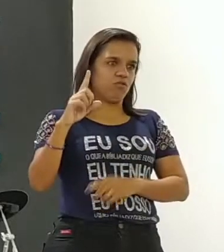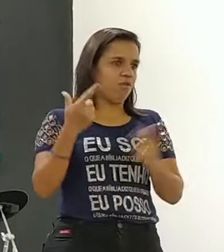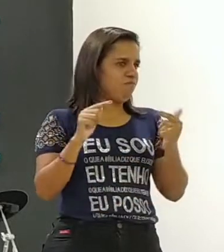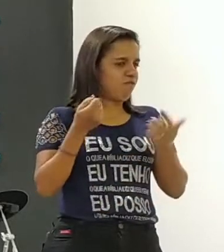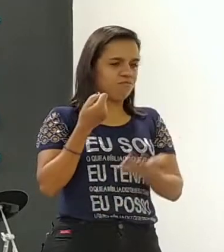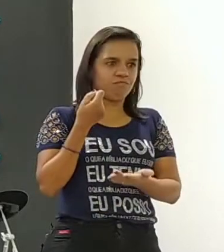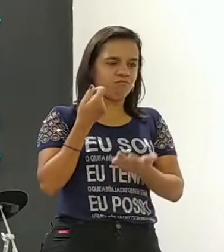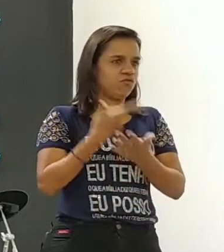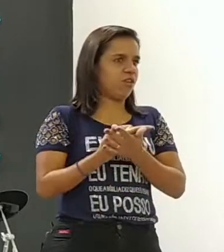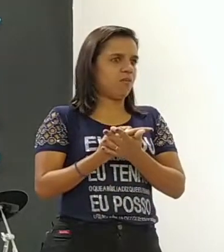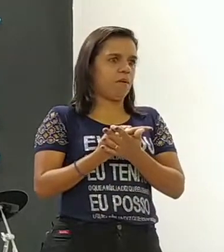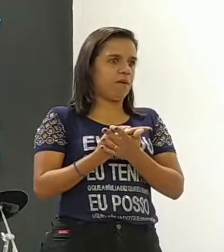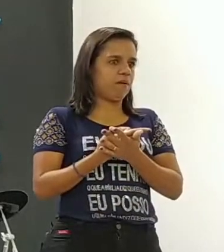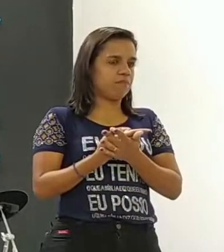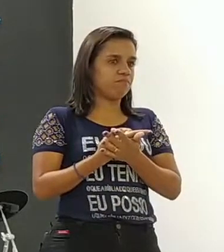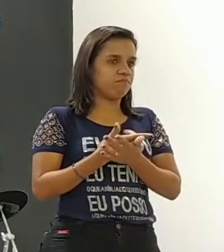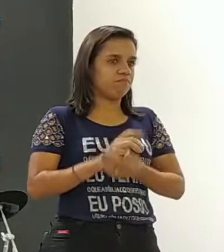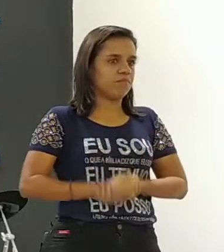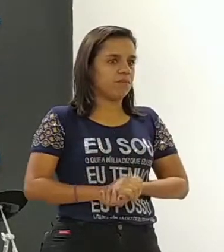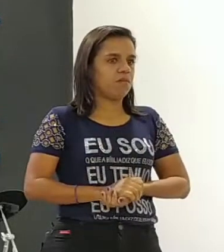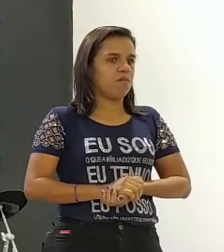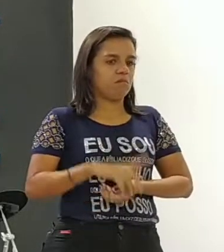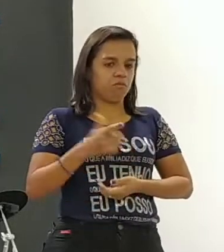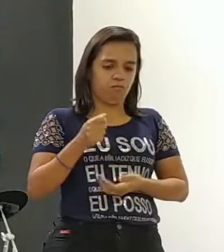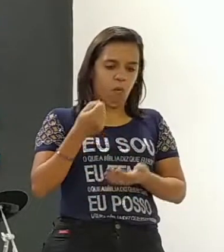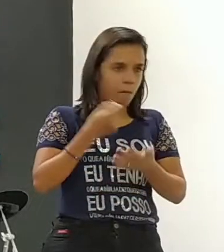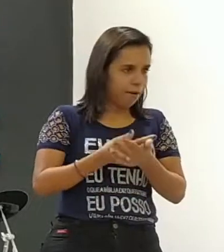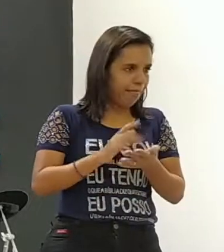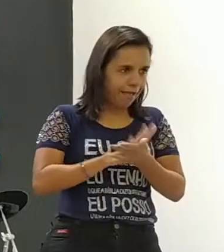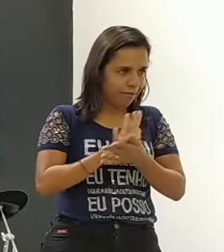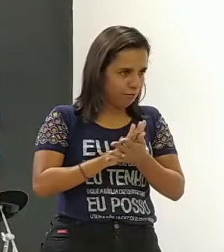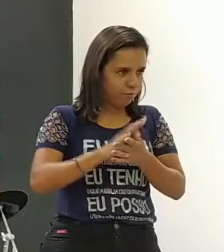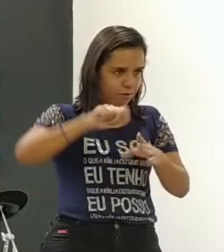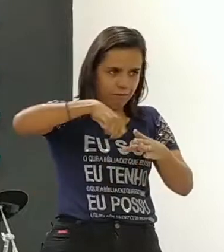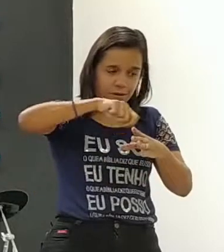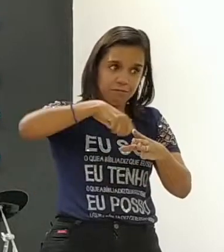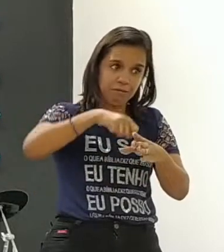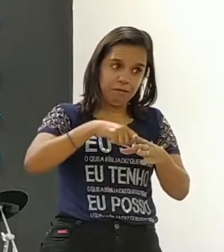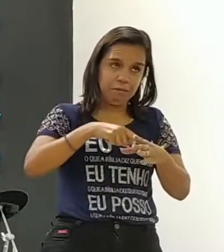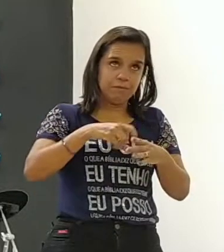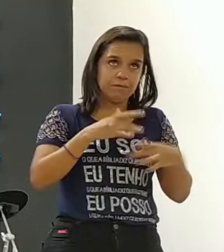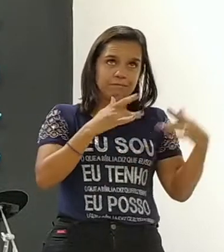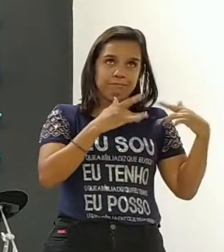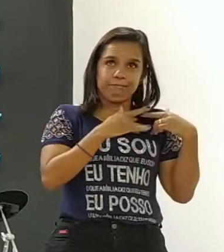Eu vou continuar mais um tempinho sem comprar o armário. Misericórdia, né, filho?